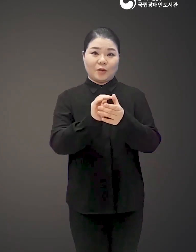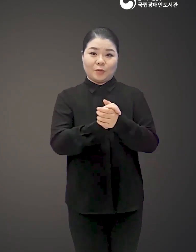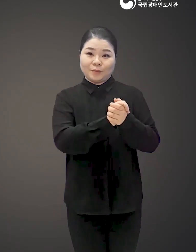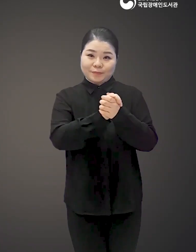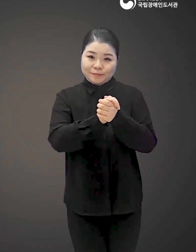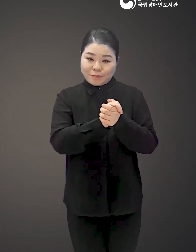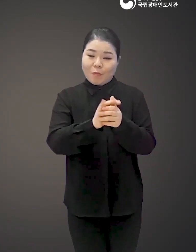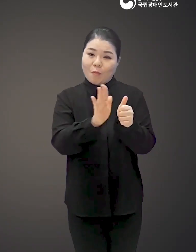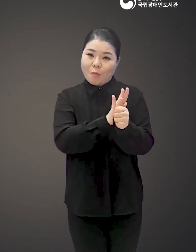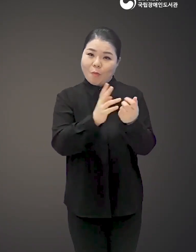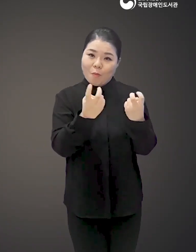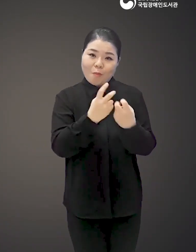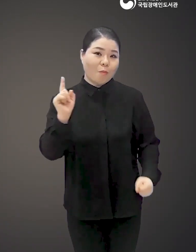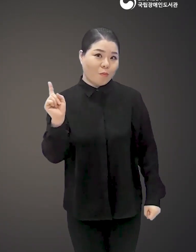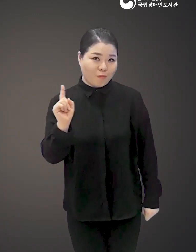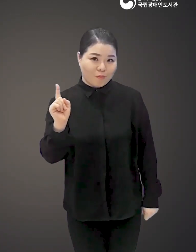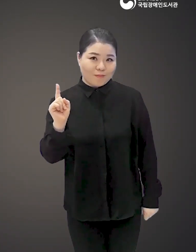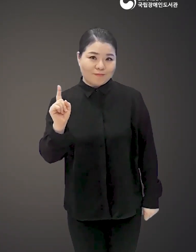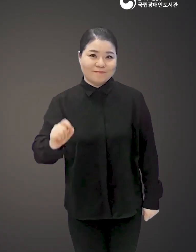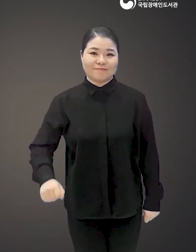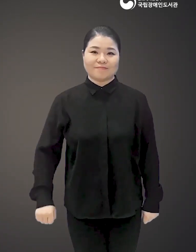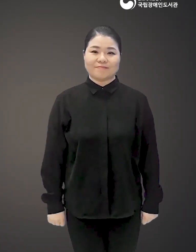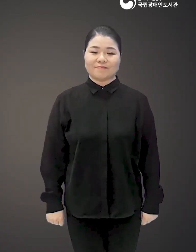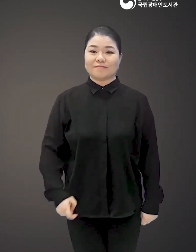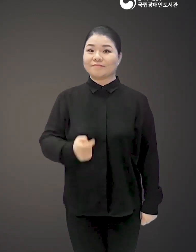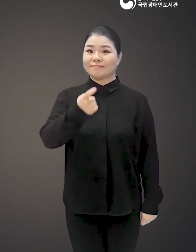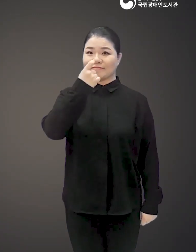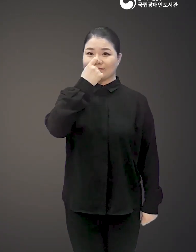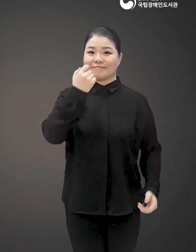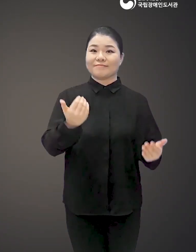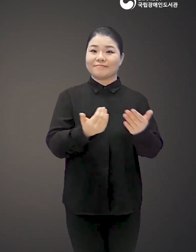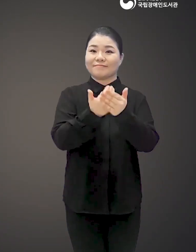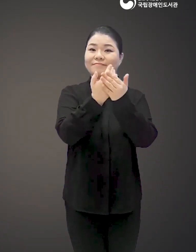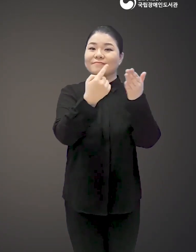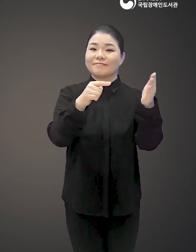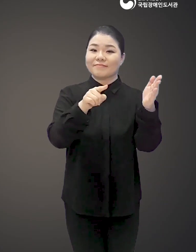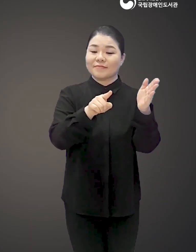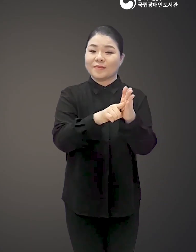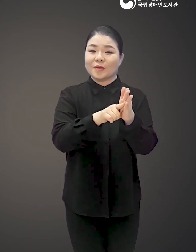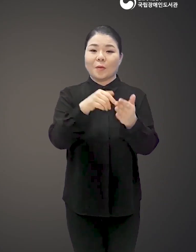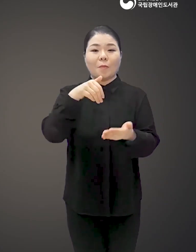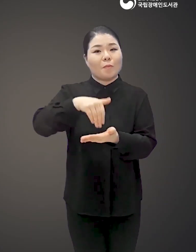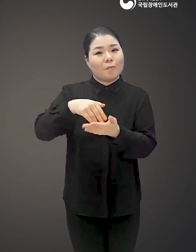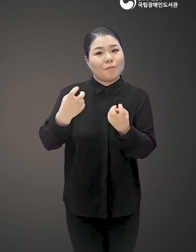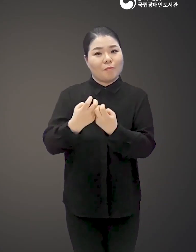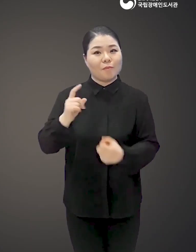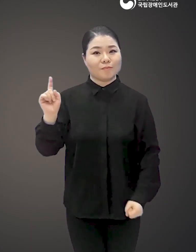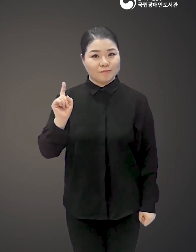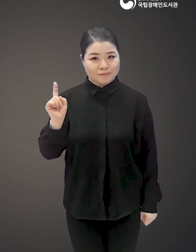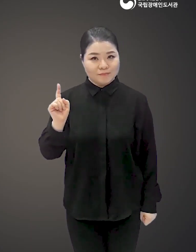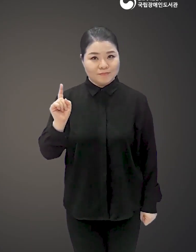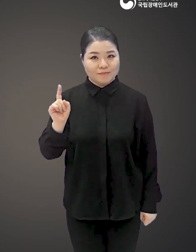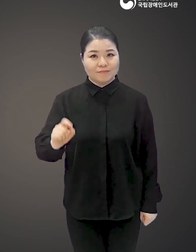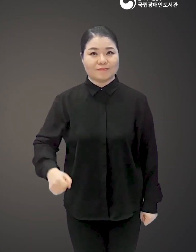벗을 어떻게 대해야 하는지, 자신의 발전을 위해 어떤 방법으로 반성해야 하는지,